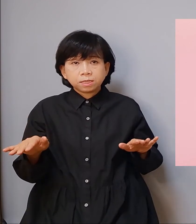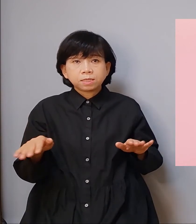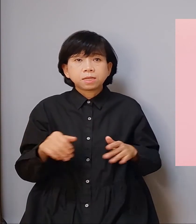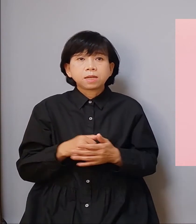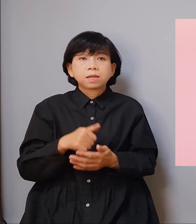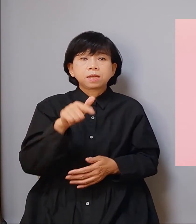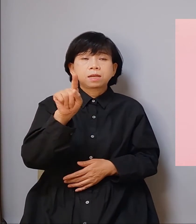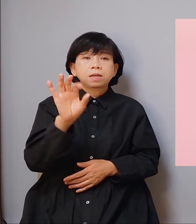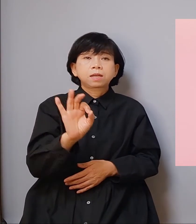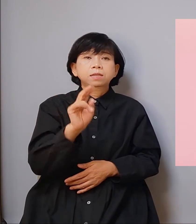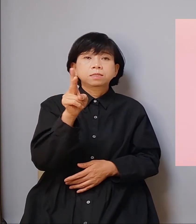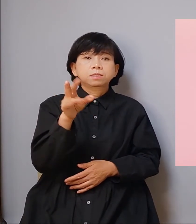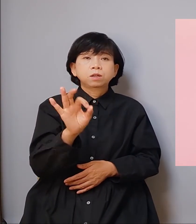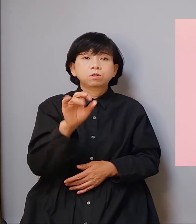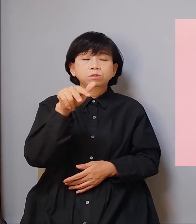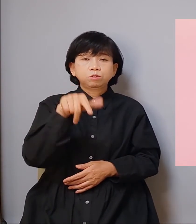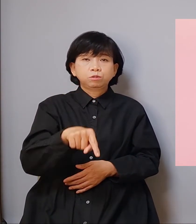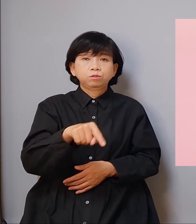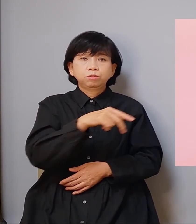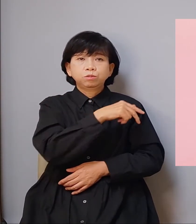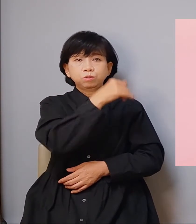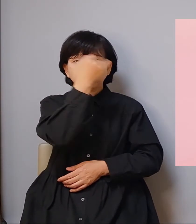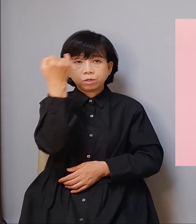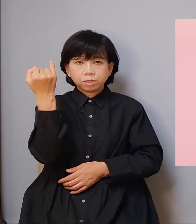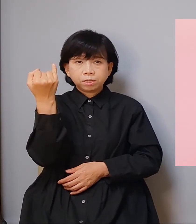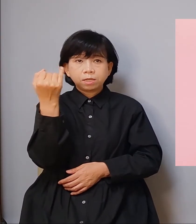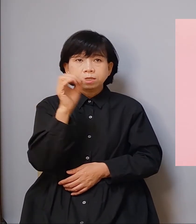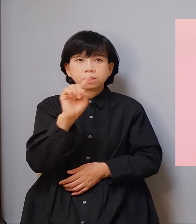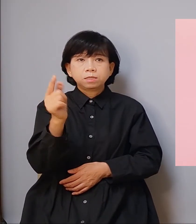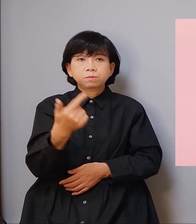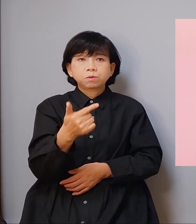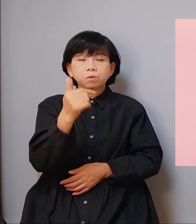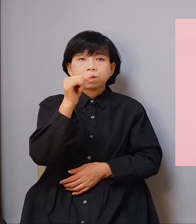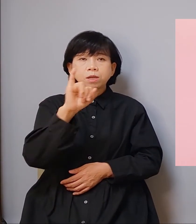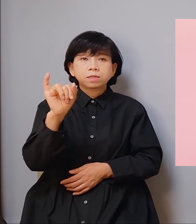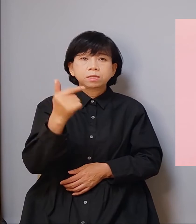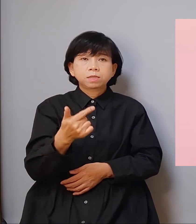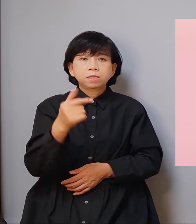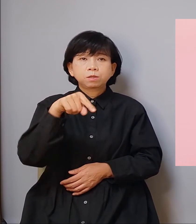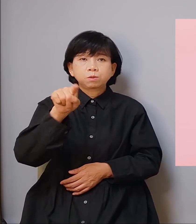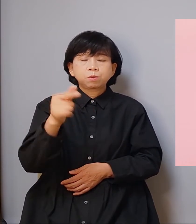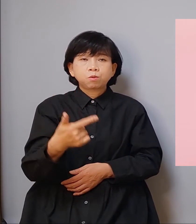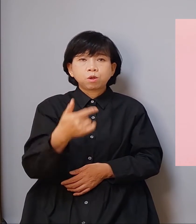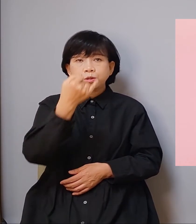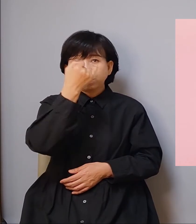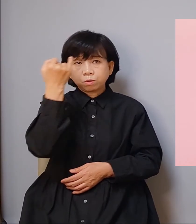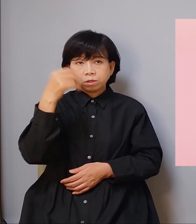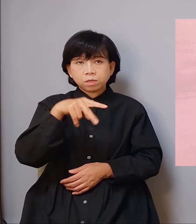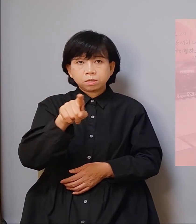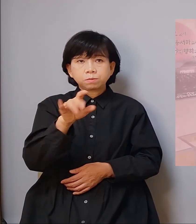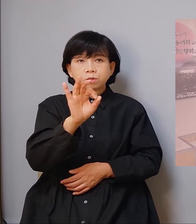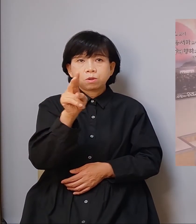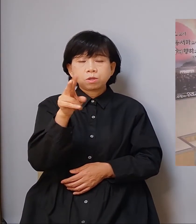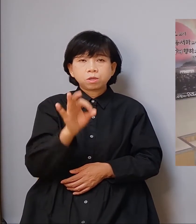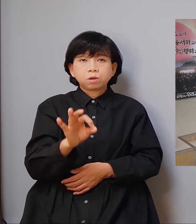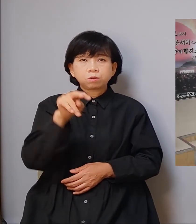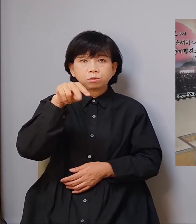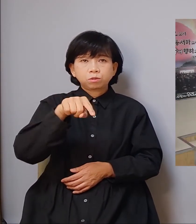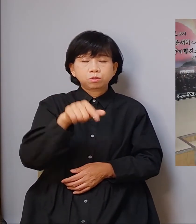축하해 주시면 좋겠습니다. 중앙에 오셔서 성도님들을 쪽을 바라보시면 되겠습니다. 우리